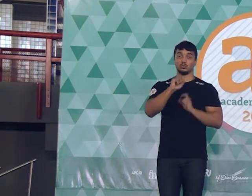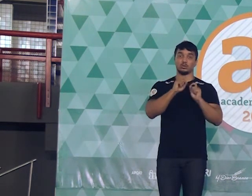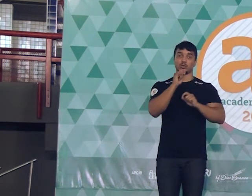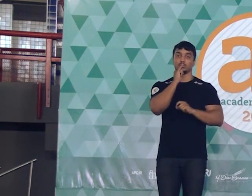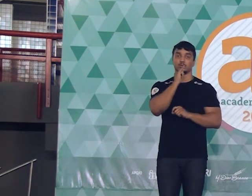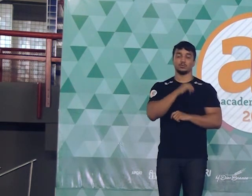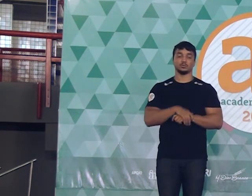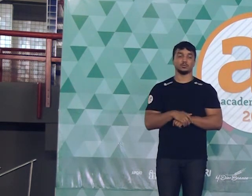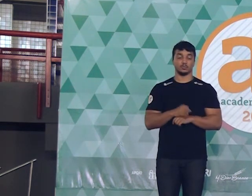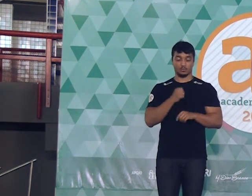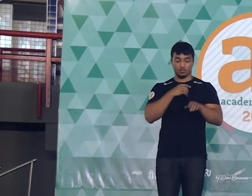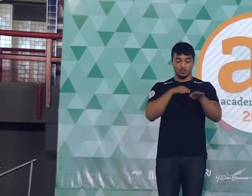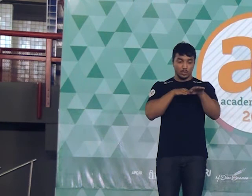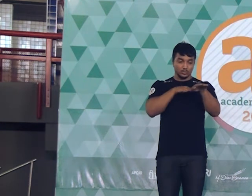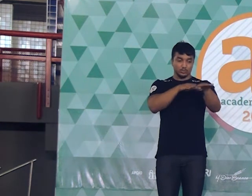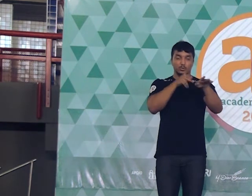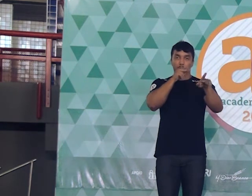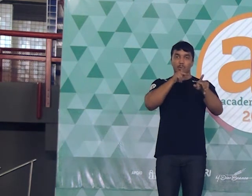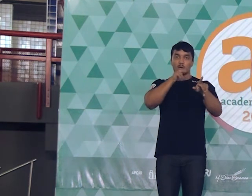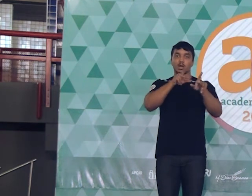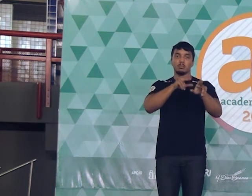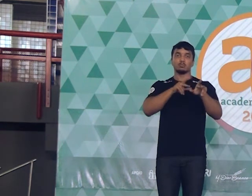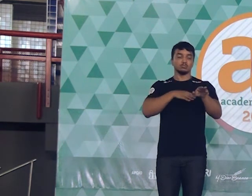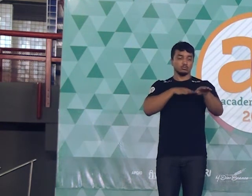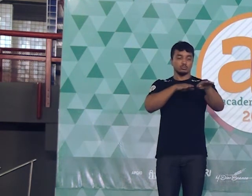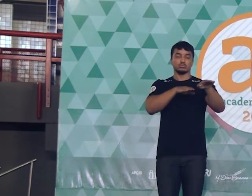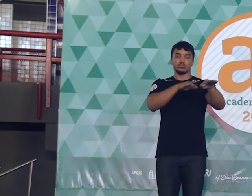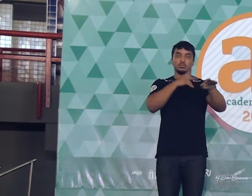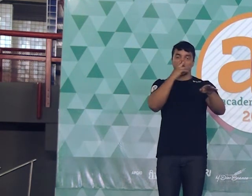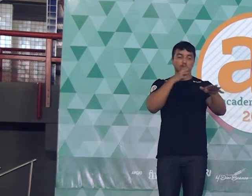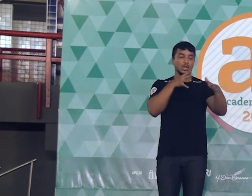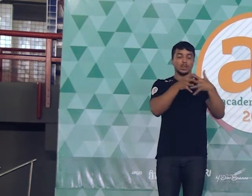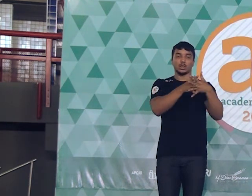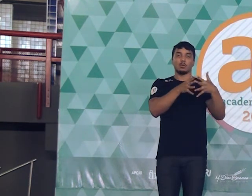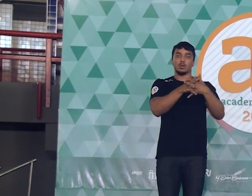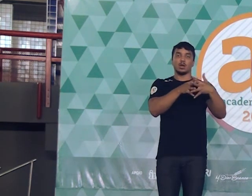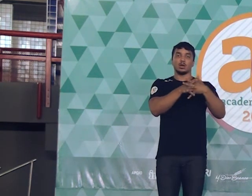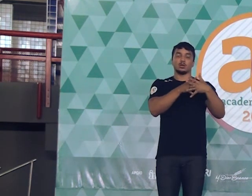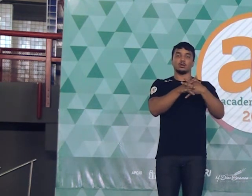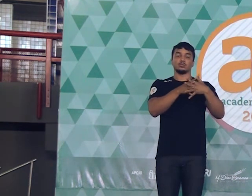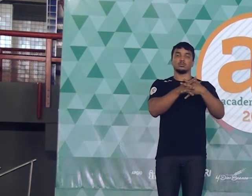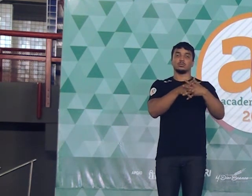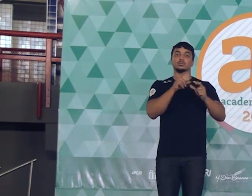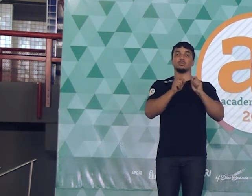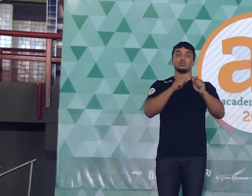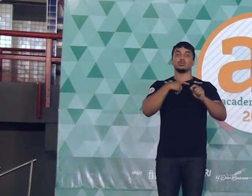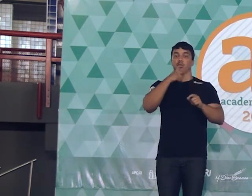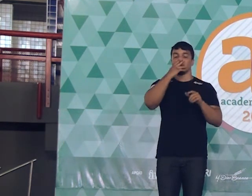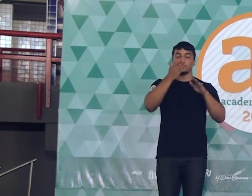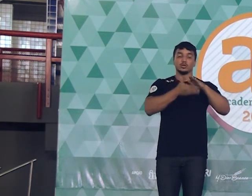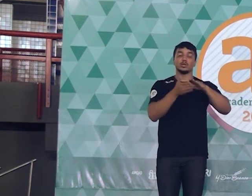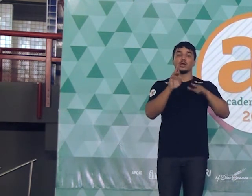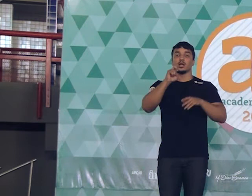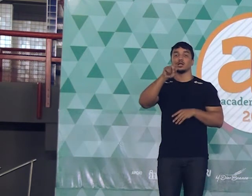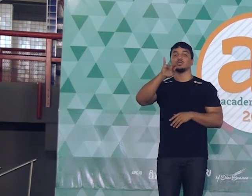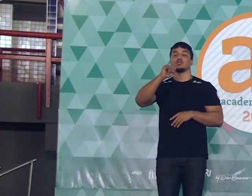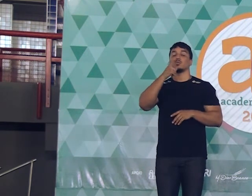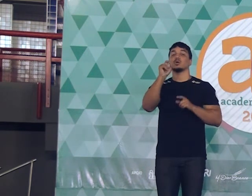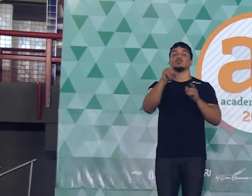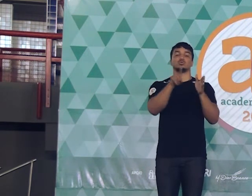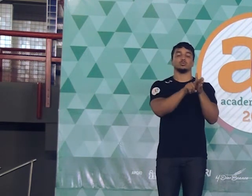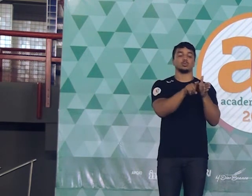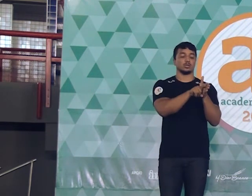estiverem se deslocando no mesmo sentido, um atrapalha o outro a chegar perto. A velocidade relativa é a